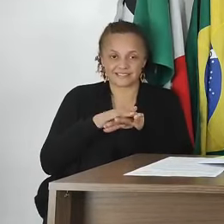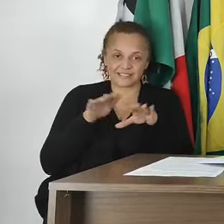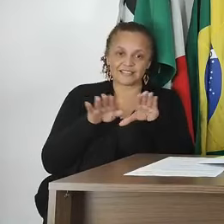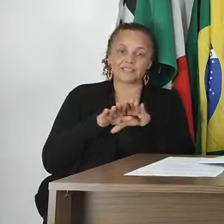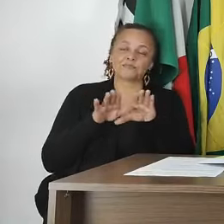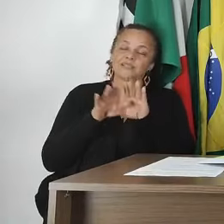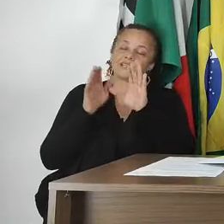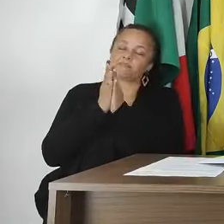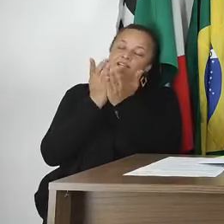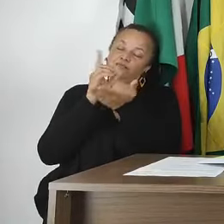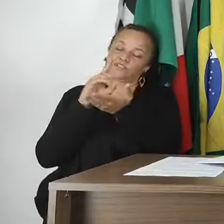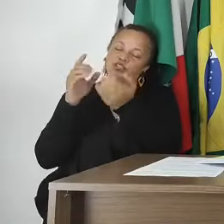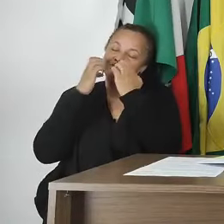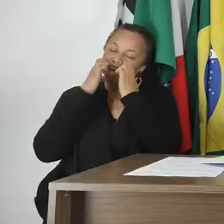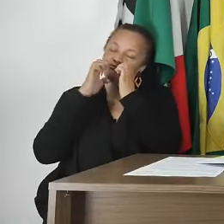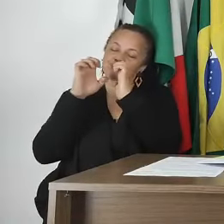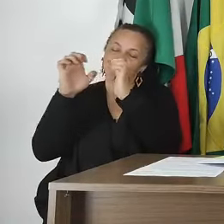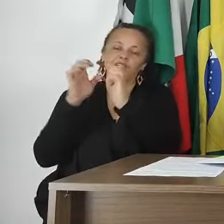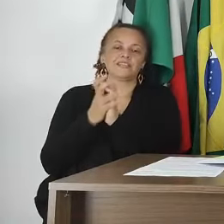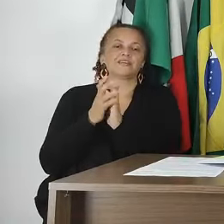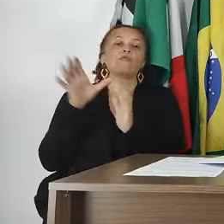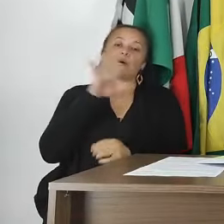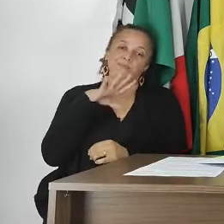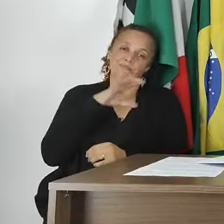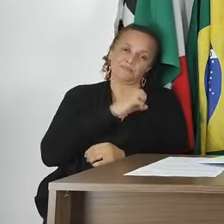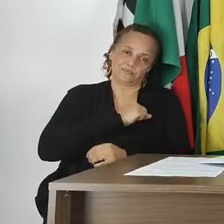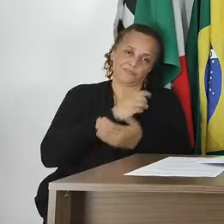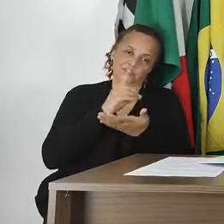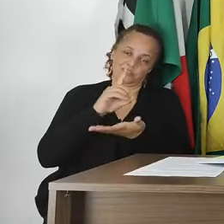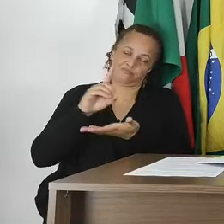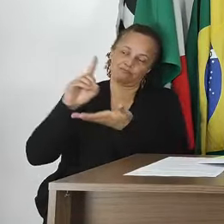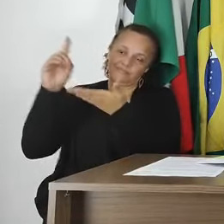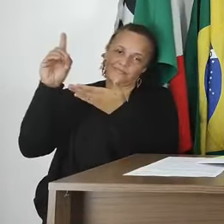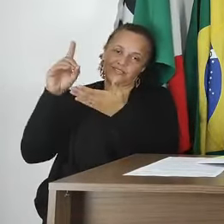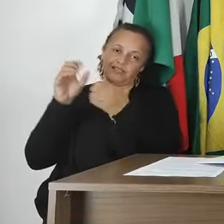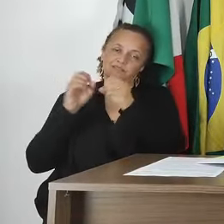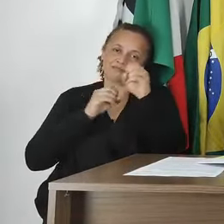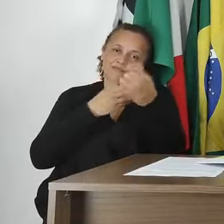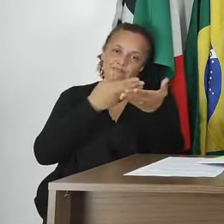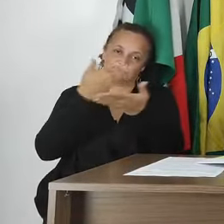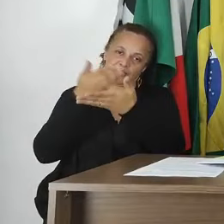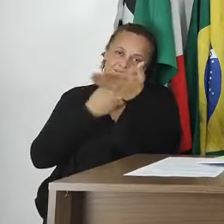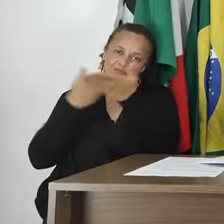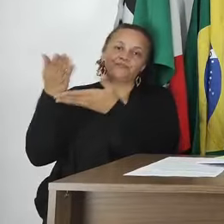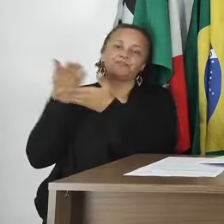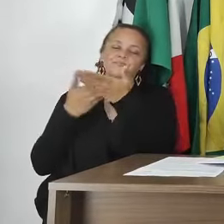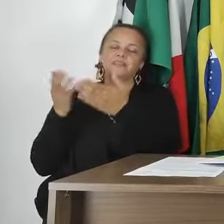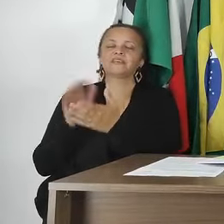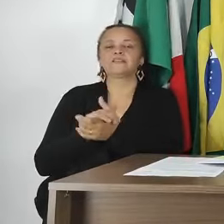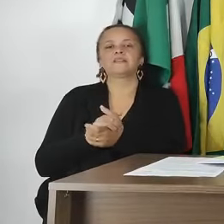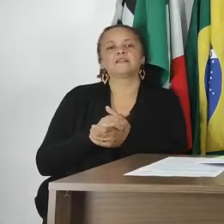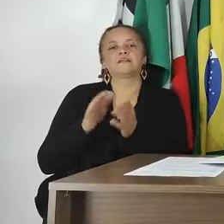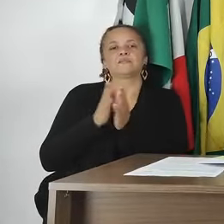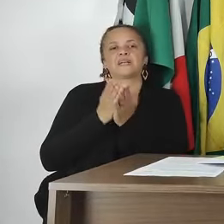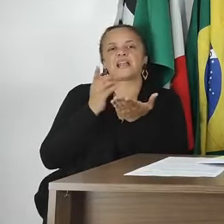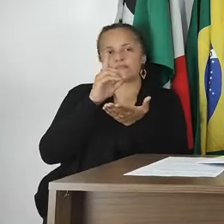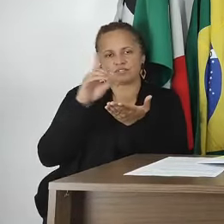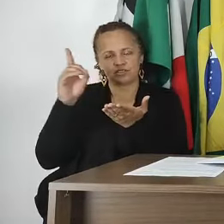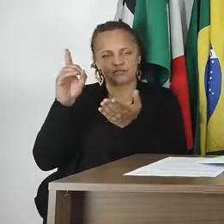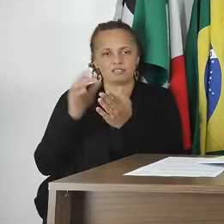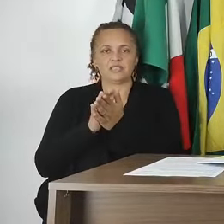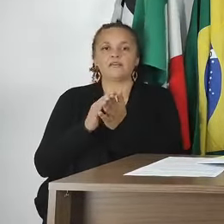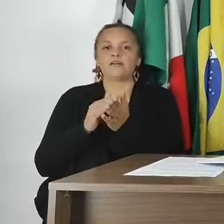a palavra de Deus chegar até os lugares onde a palavra ainda não chegou, ou que a palavra é